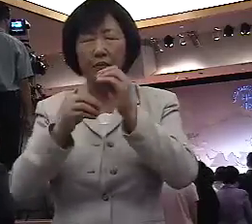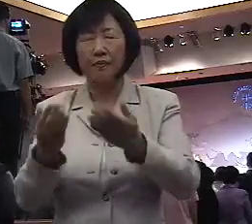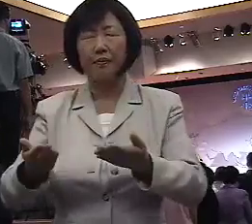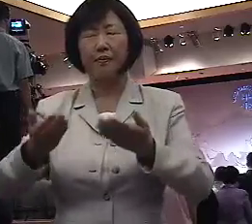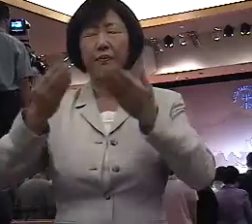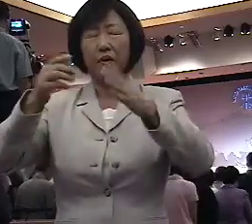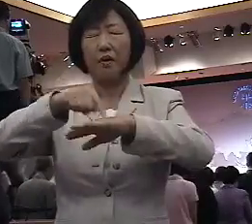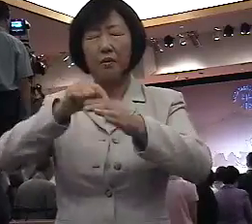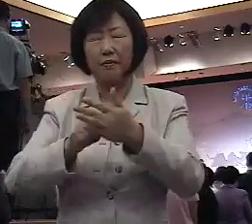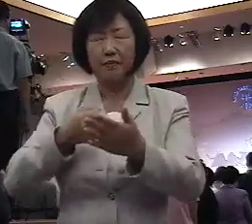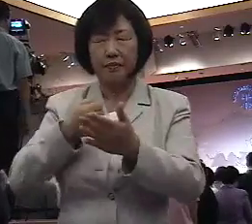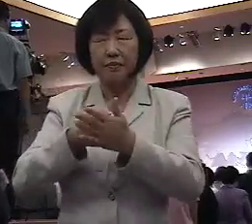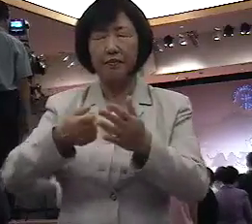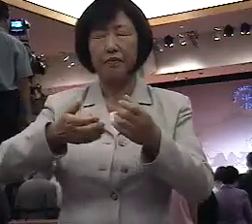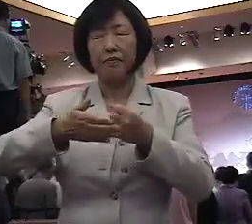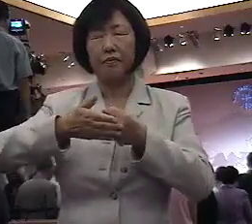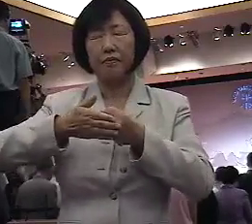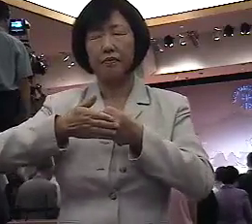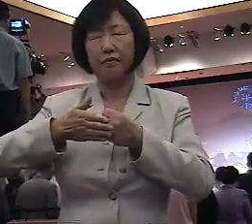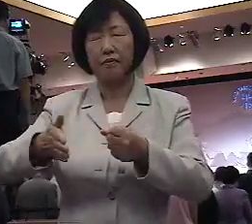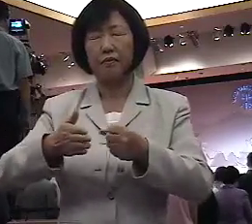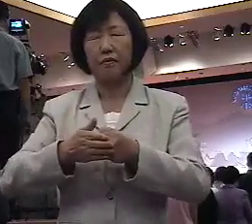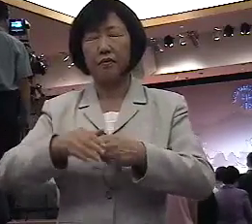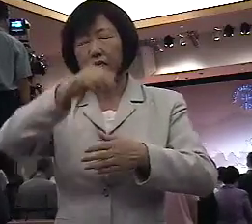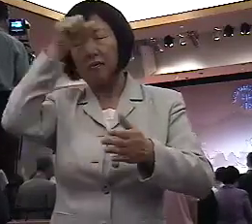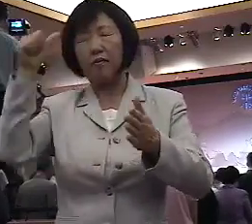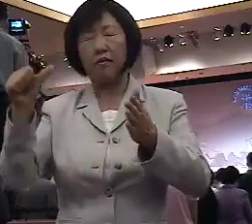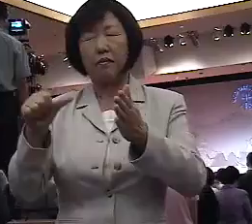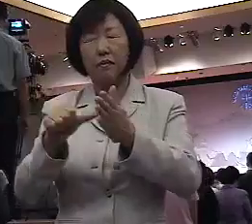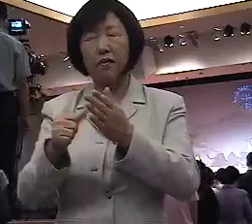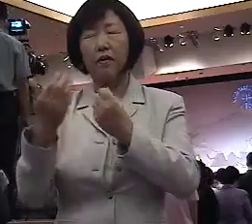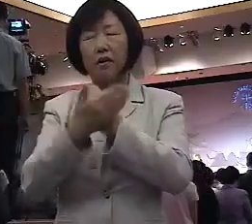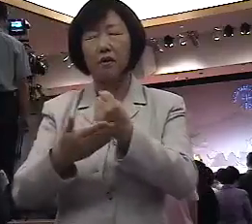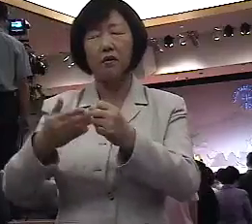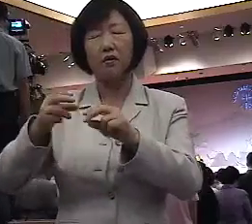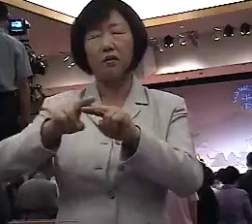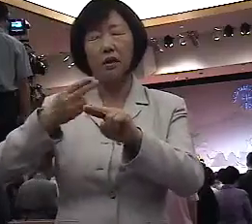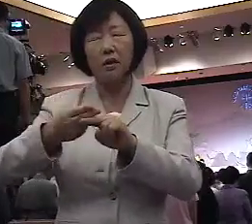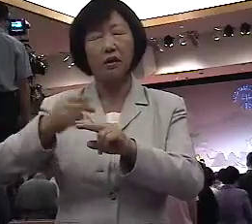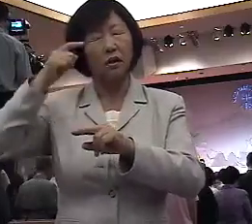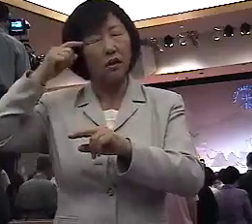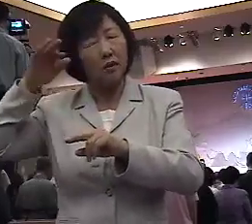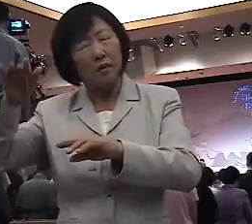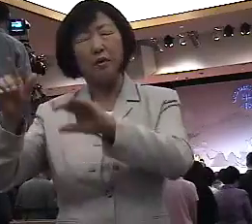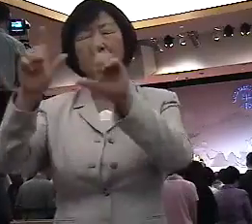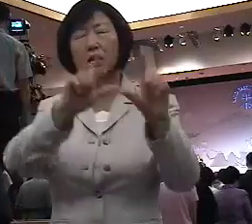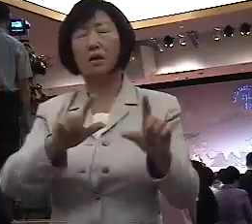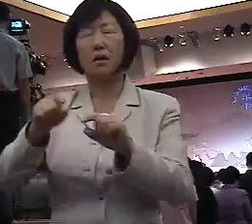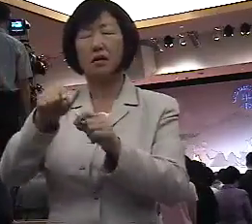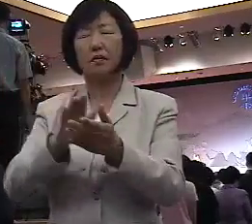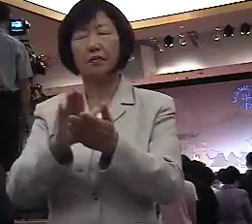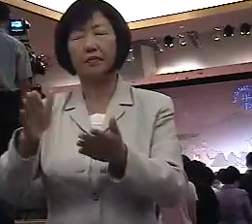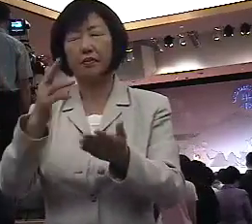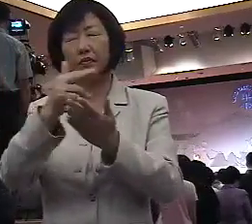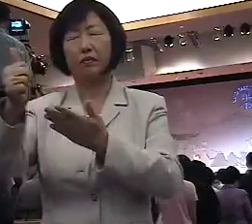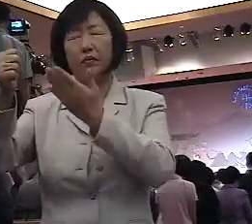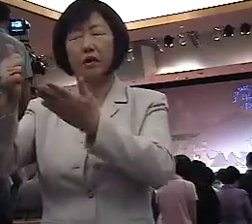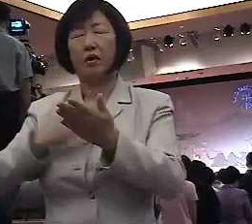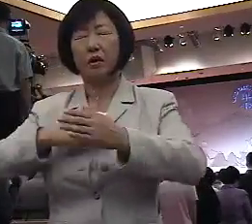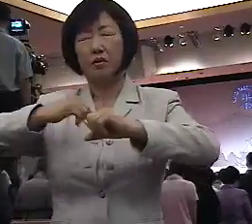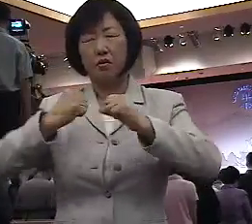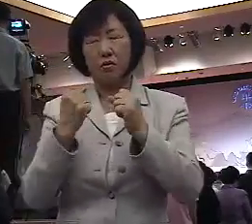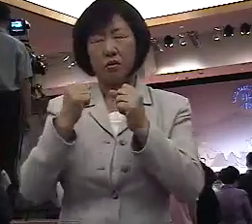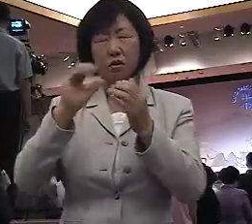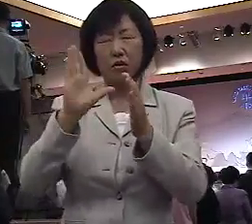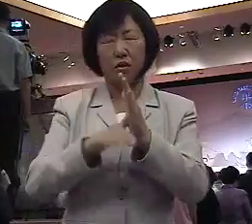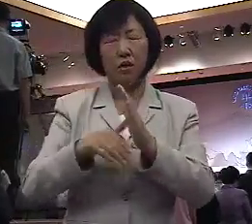우리는 마음을 정했으며 평생의 주의 은택을 사모하며 살 것입니다. 주님께 나를 굴복시킬